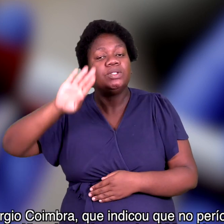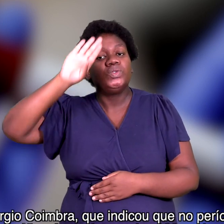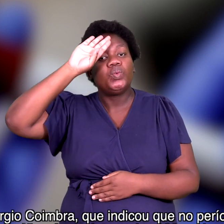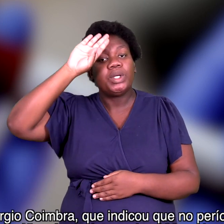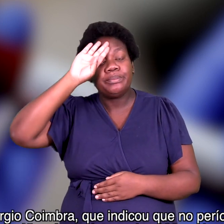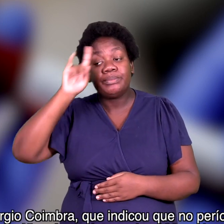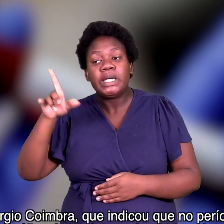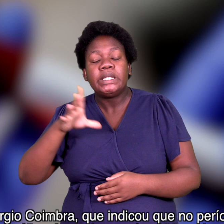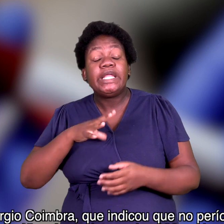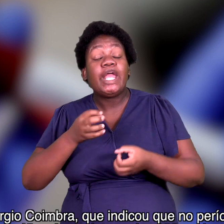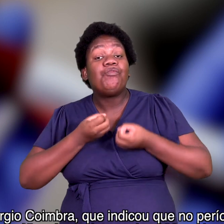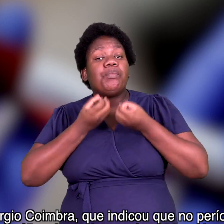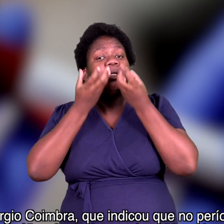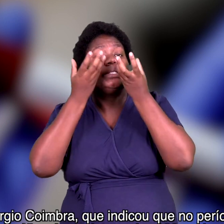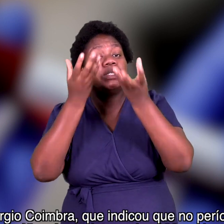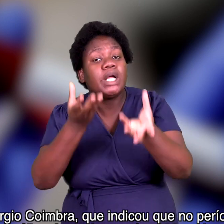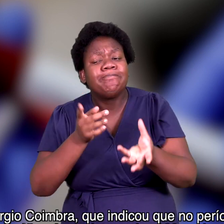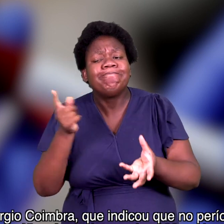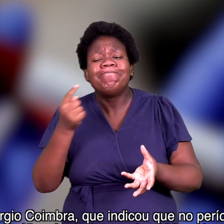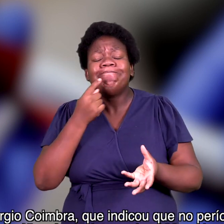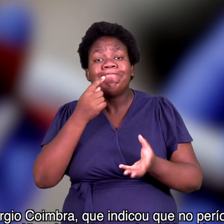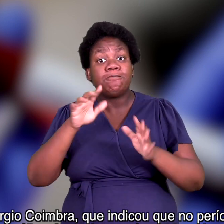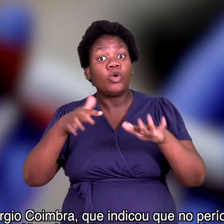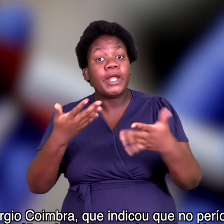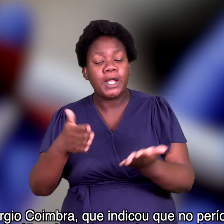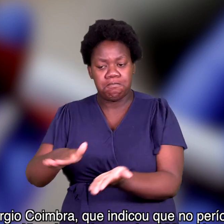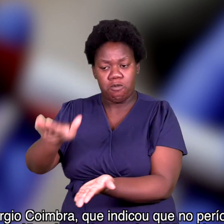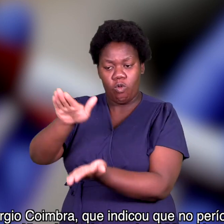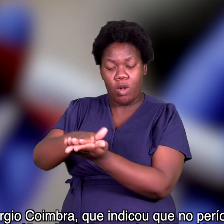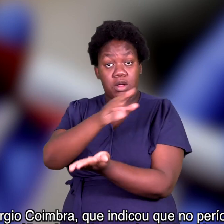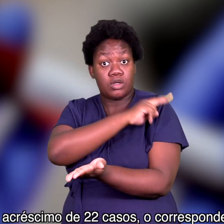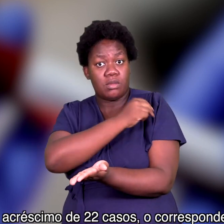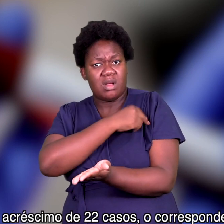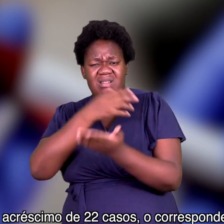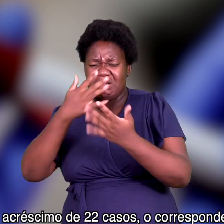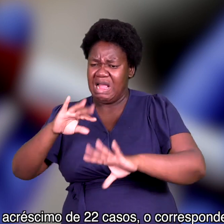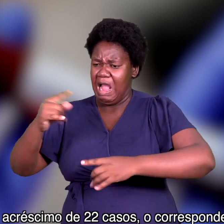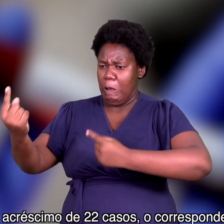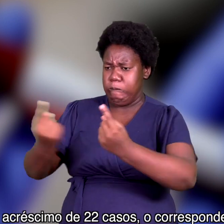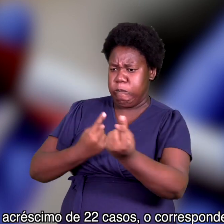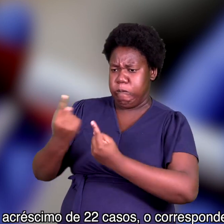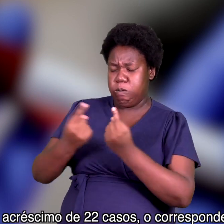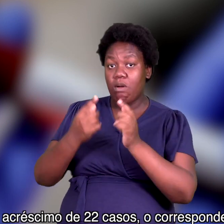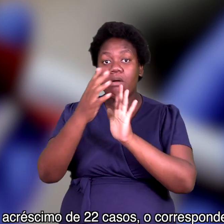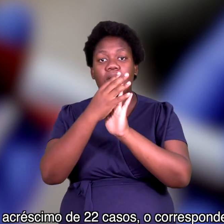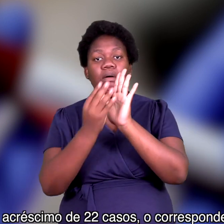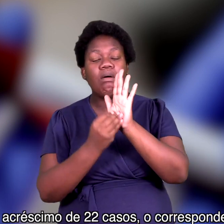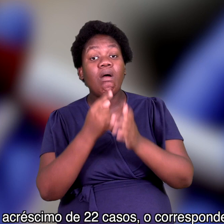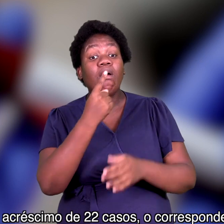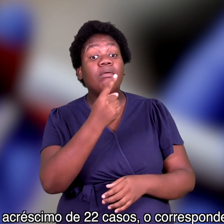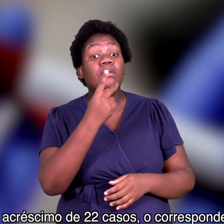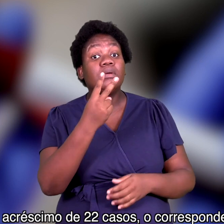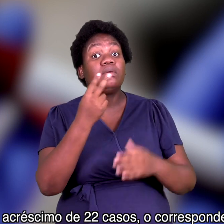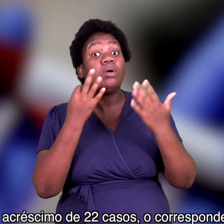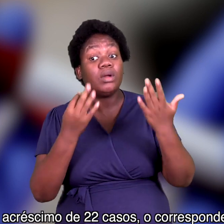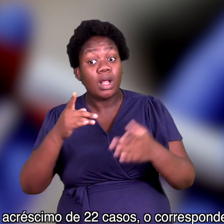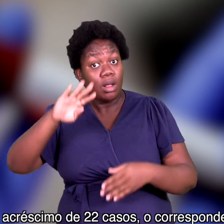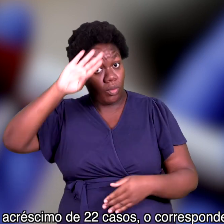período de análise foram internadas 128 pacientes, um acréscimo de 22 casos, o correspondente a 17